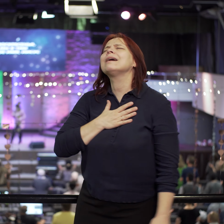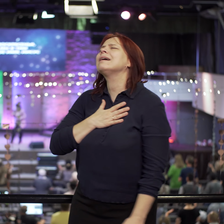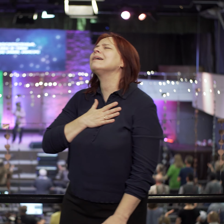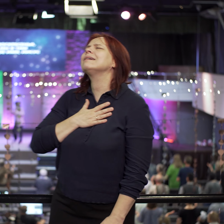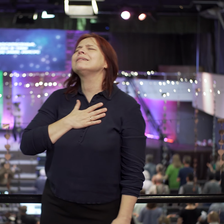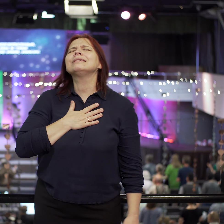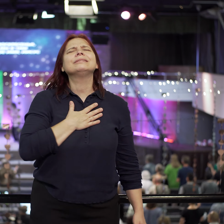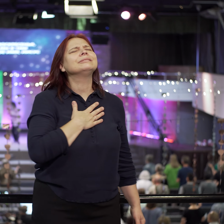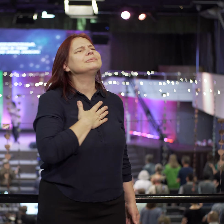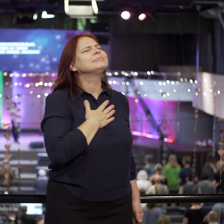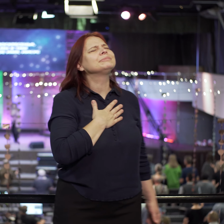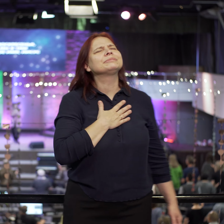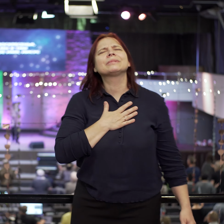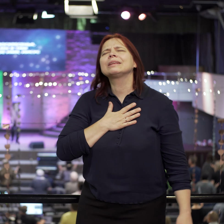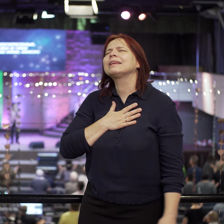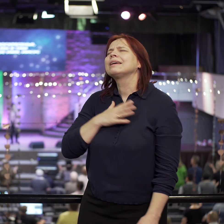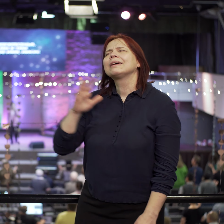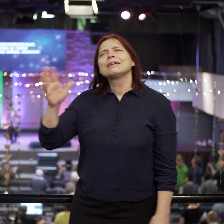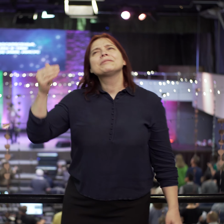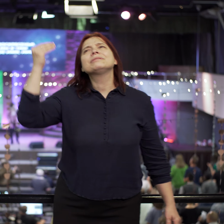в Тебя.